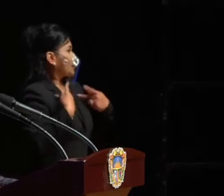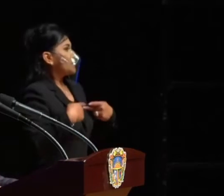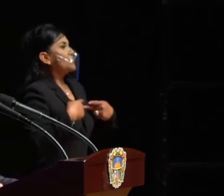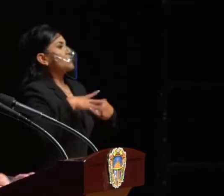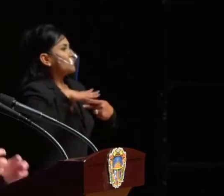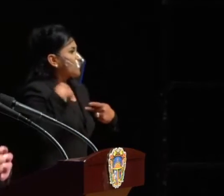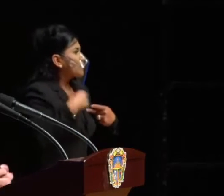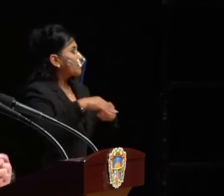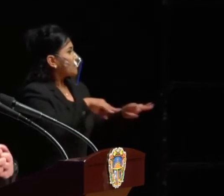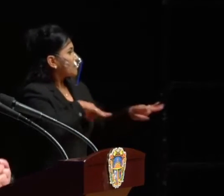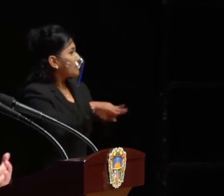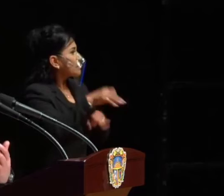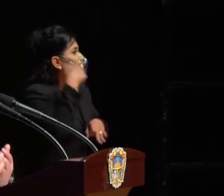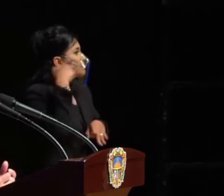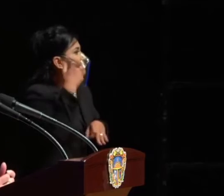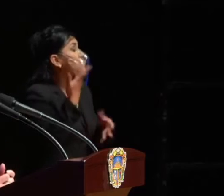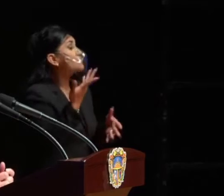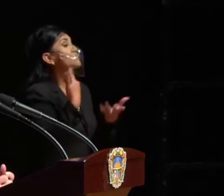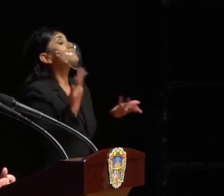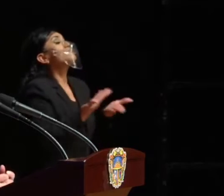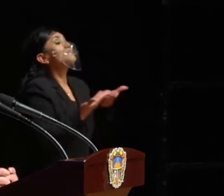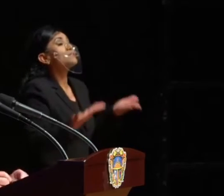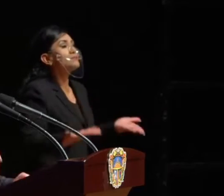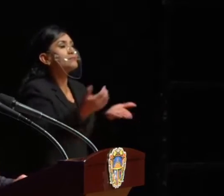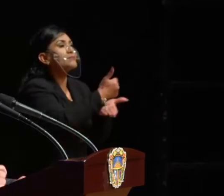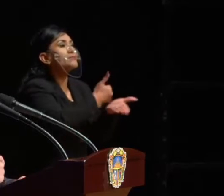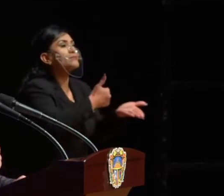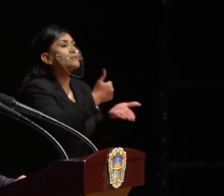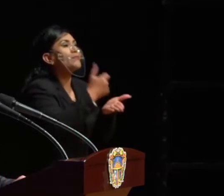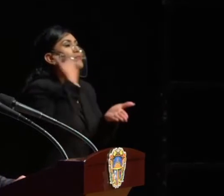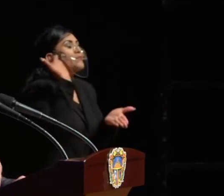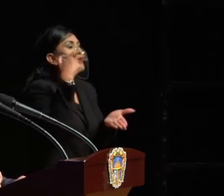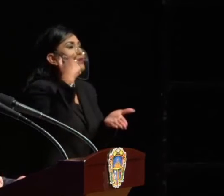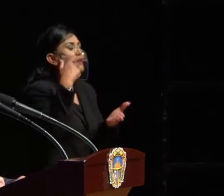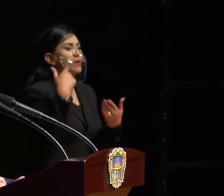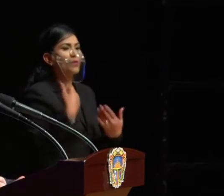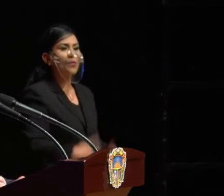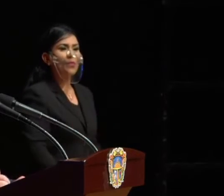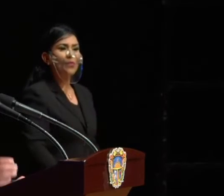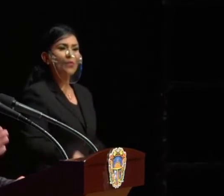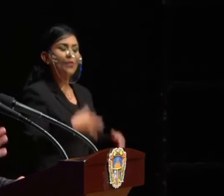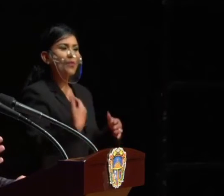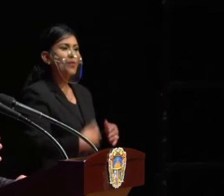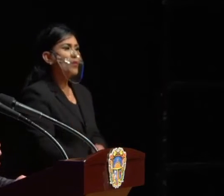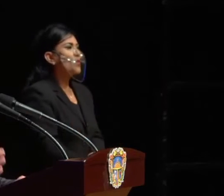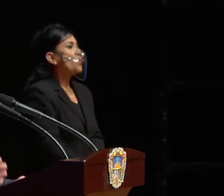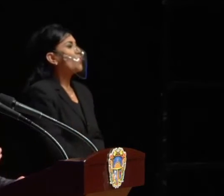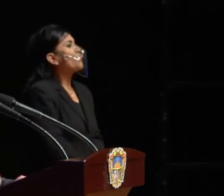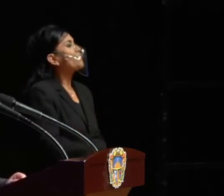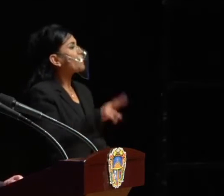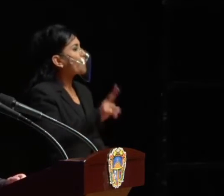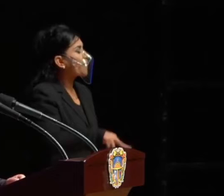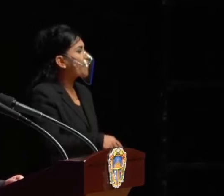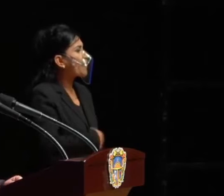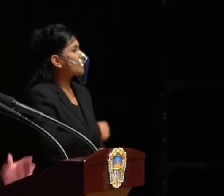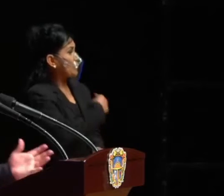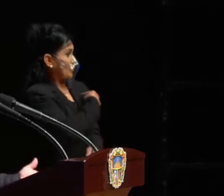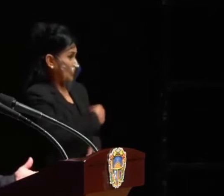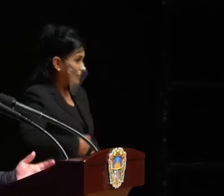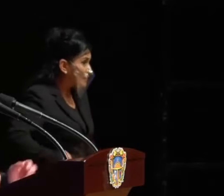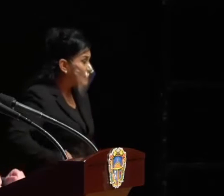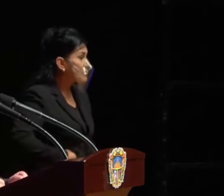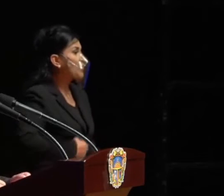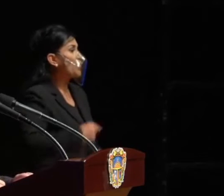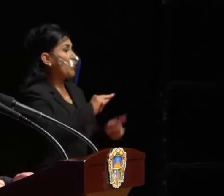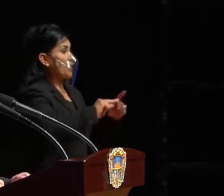queretanos, nuestra ciudad se ha convertido en uno de los municipios con mayor potencial económico a